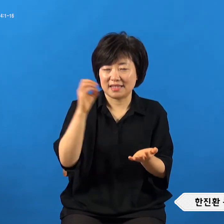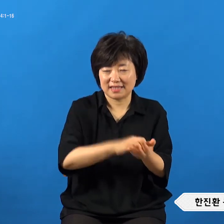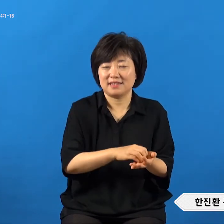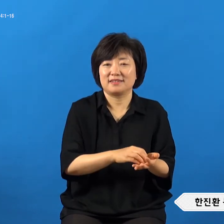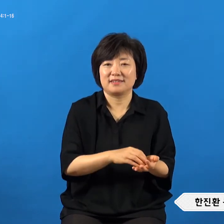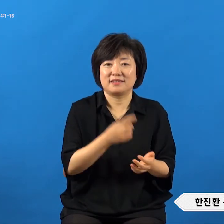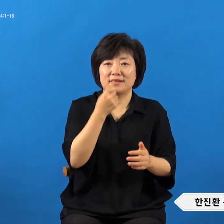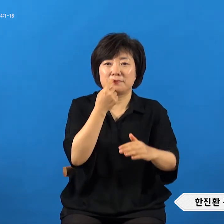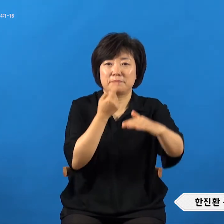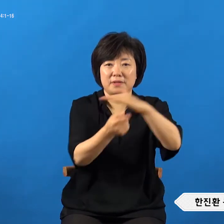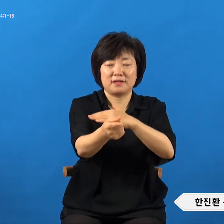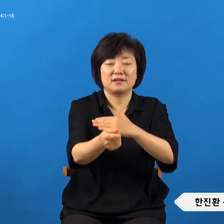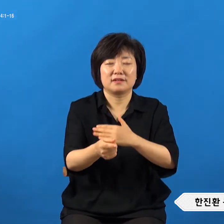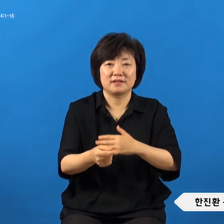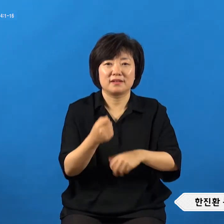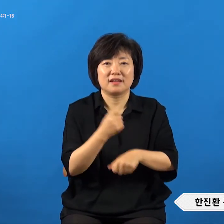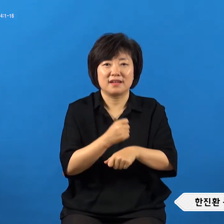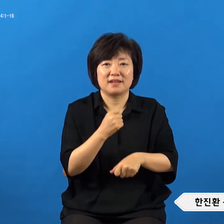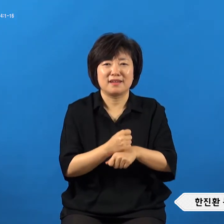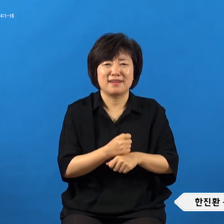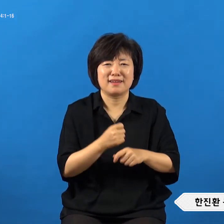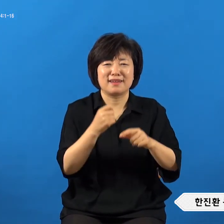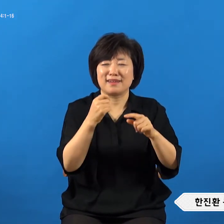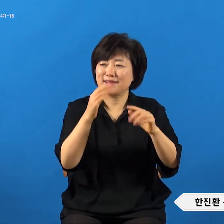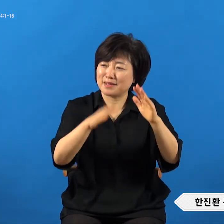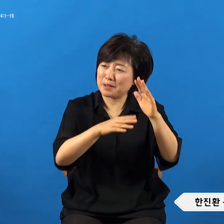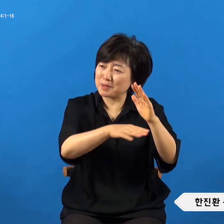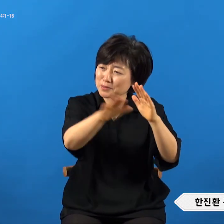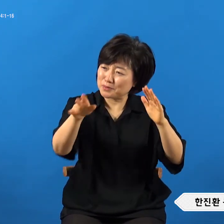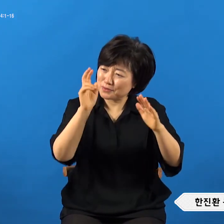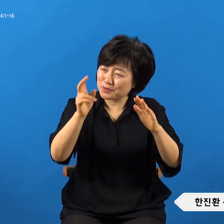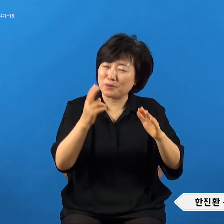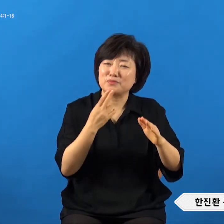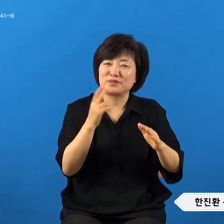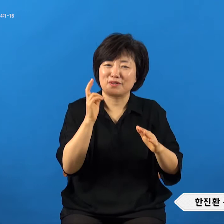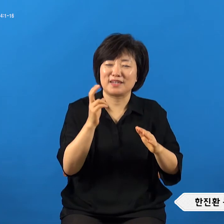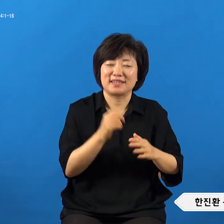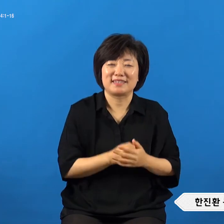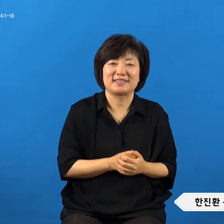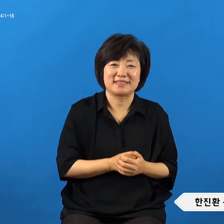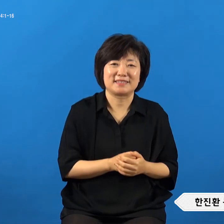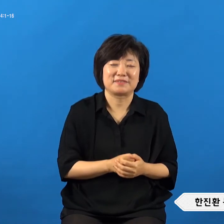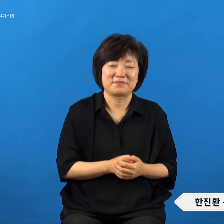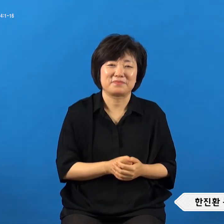다음에 리콜 영이 떨어져도 놀라지 마십시오. 근데 우리 교회는 그런 분이 한 번도 안 계실 줄 믿습니다.